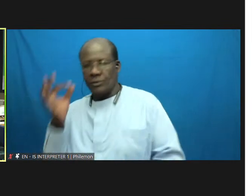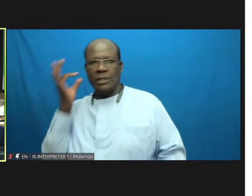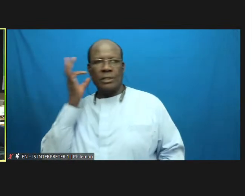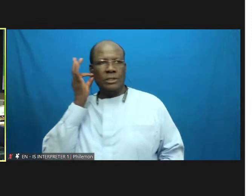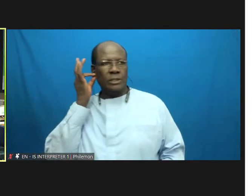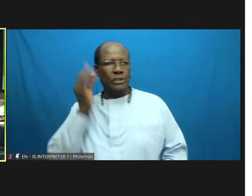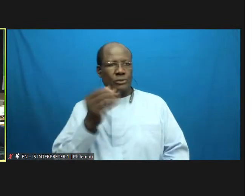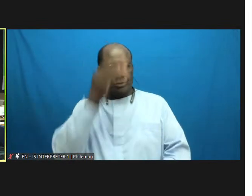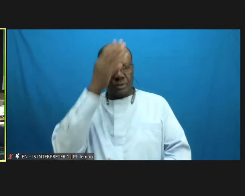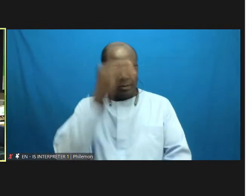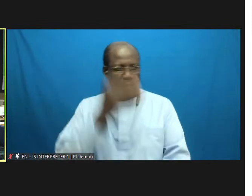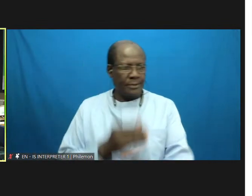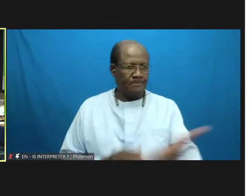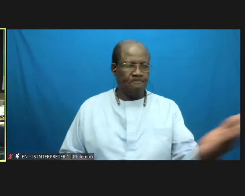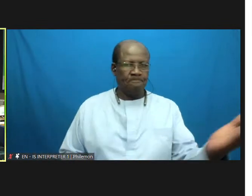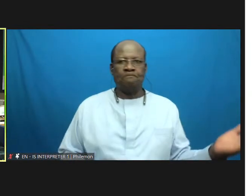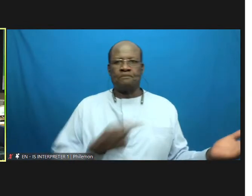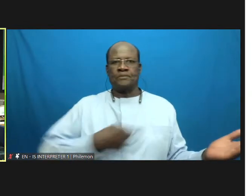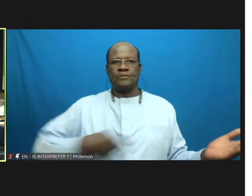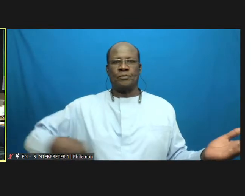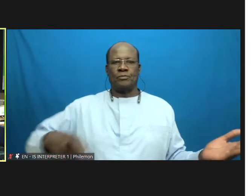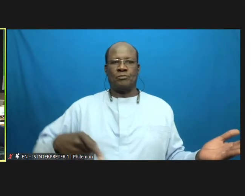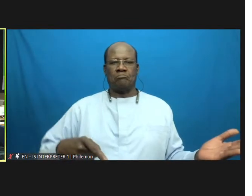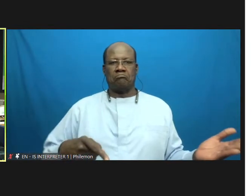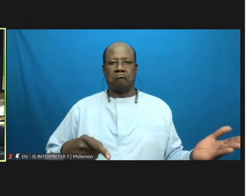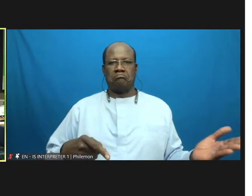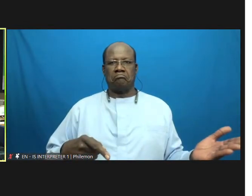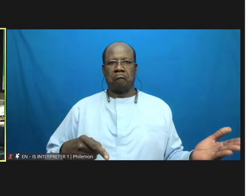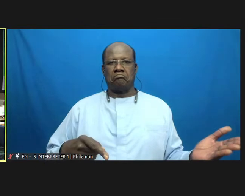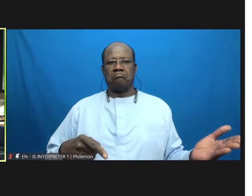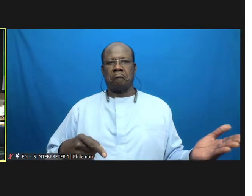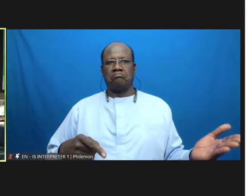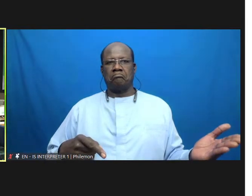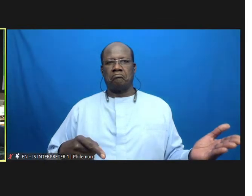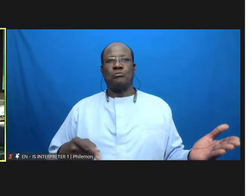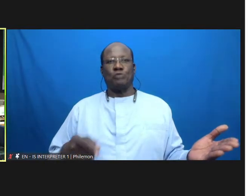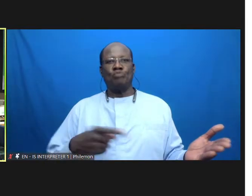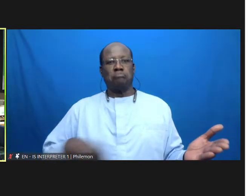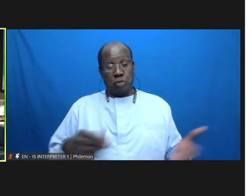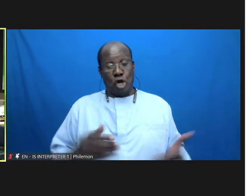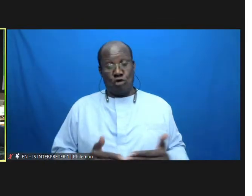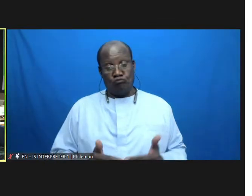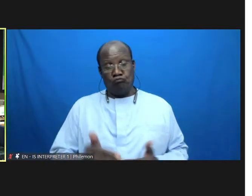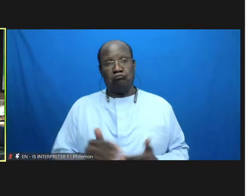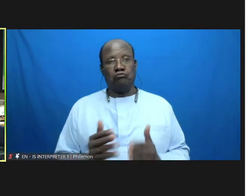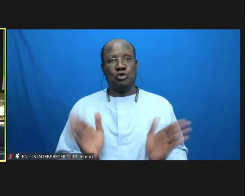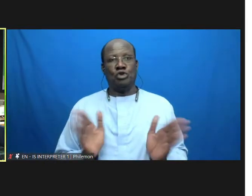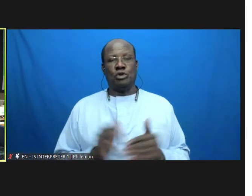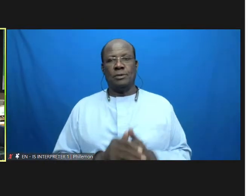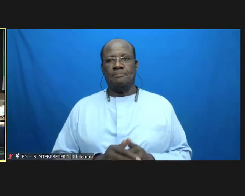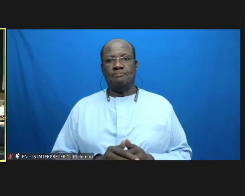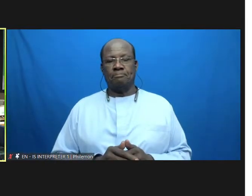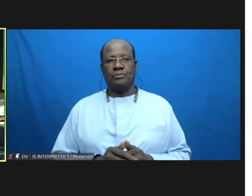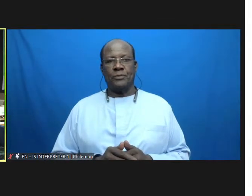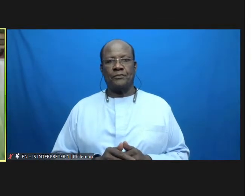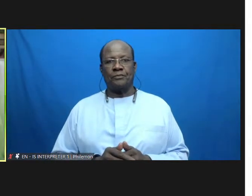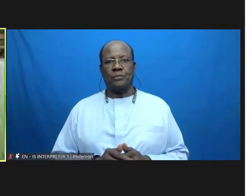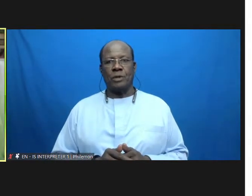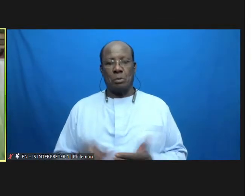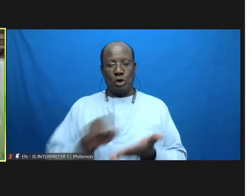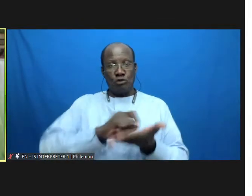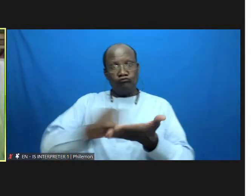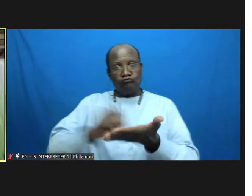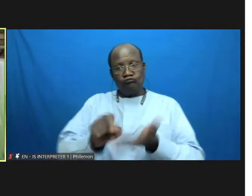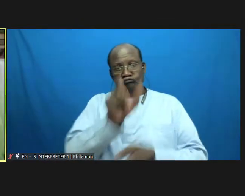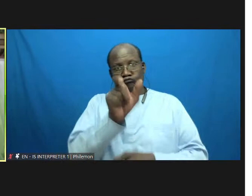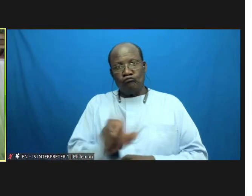Je sais que, en fait, j'ai besoin de 5 rapporteurs. Nous avons 3, mais j'ai reçu des messages